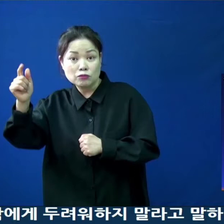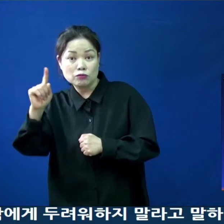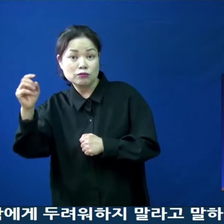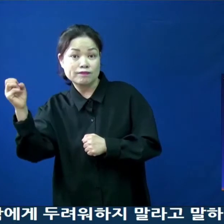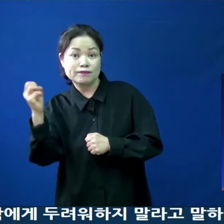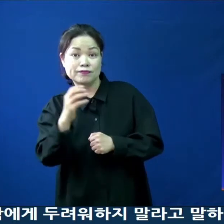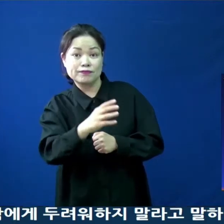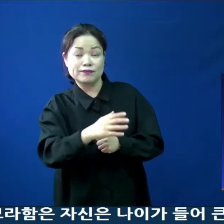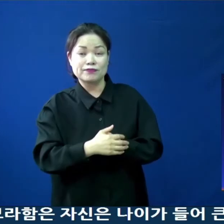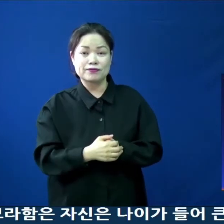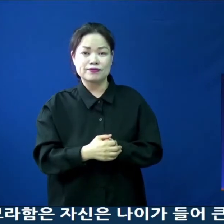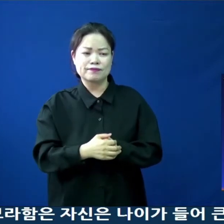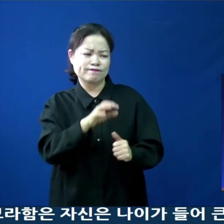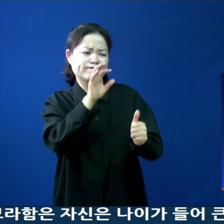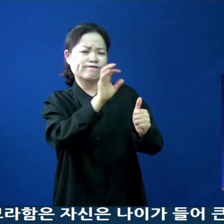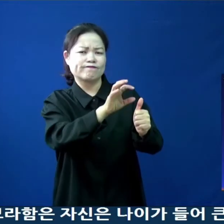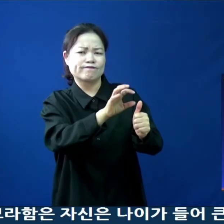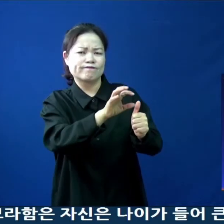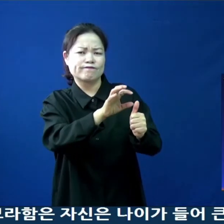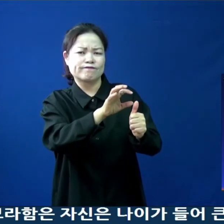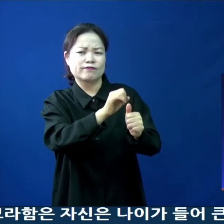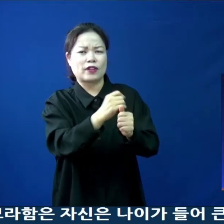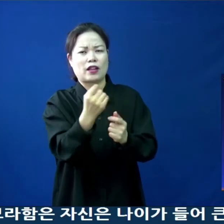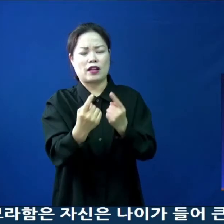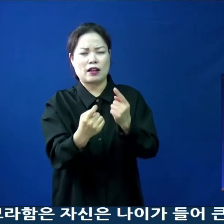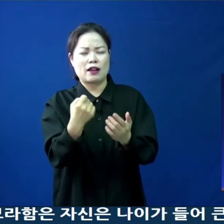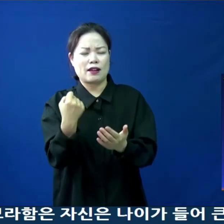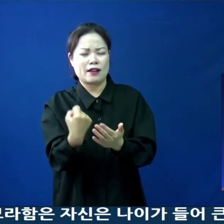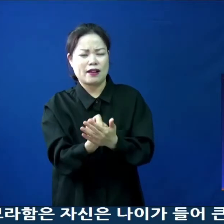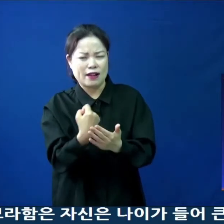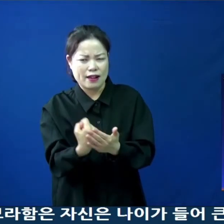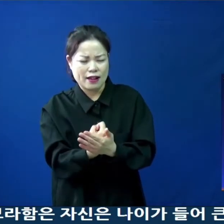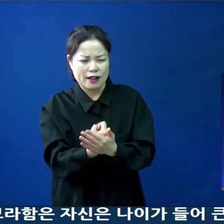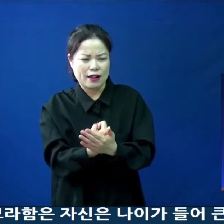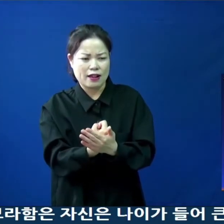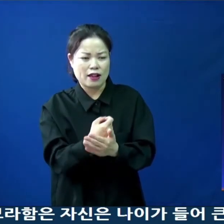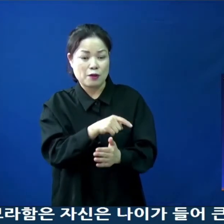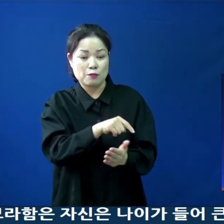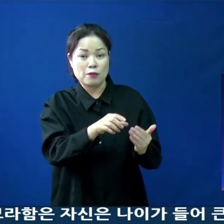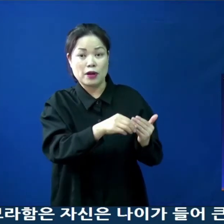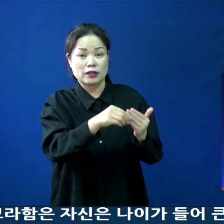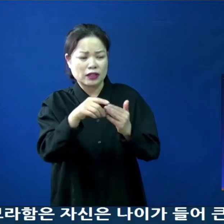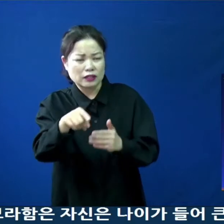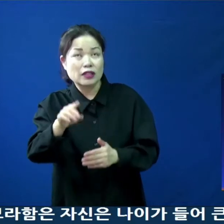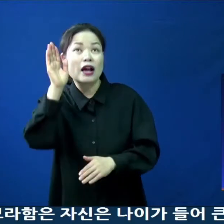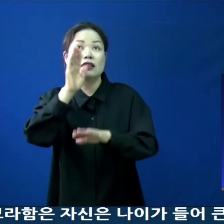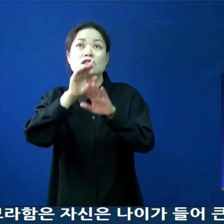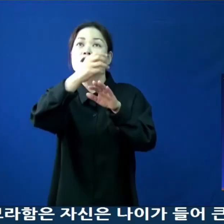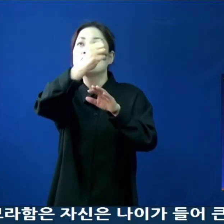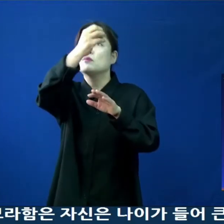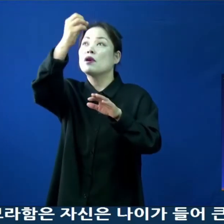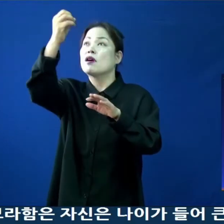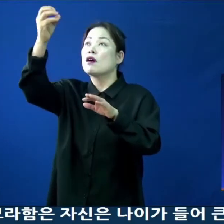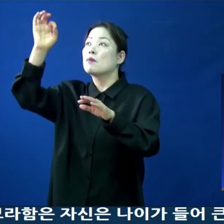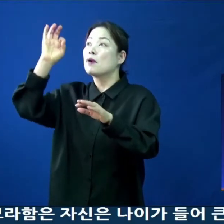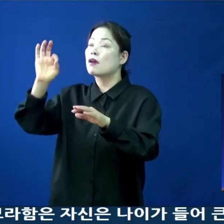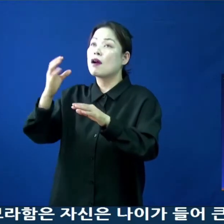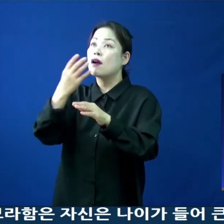뭐라고 이야기하십니까? 꾸짖고 책망하기보다 안타까워서 그를 밖으로 데리고 나가서, 자, 하늘의 그 많은 별들을